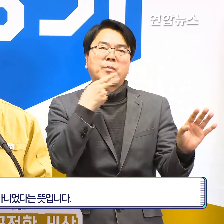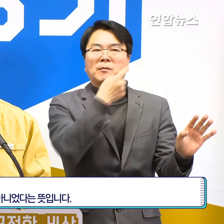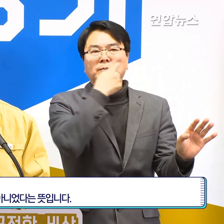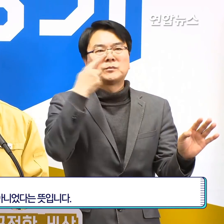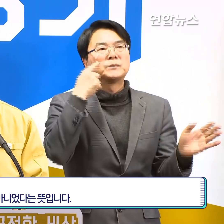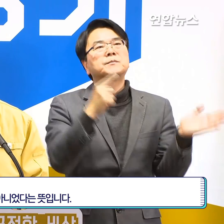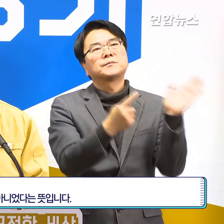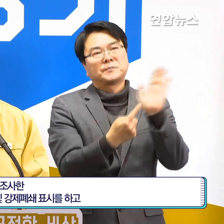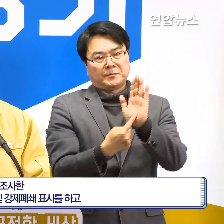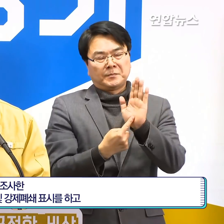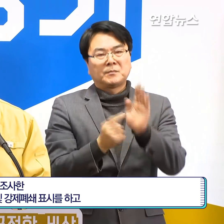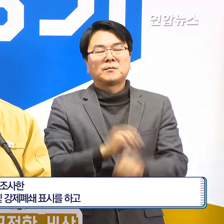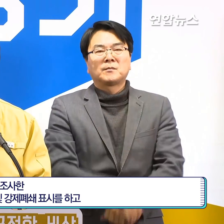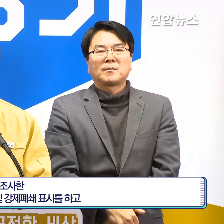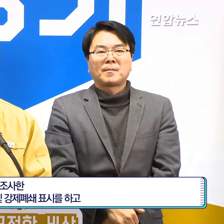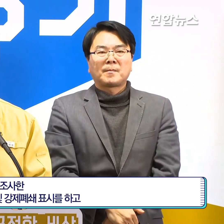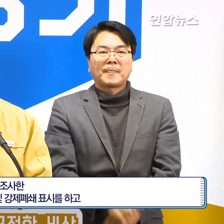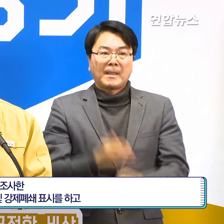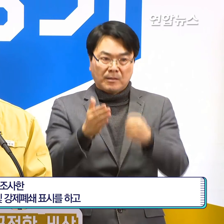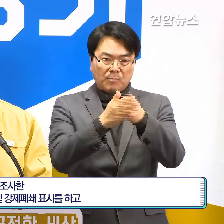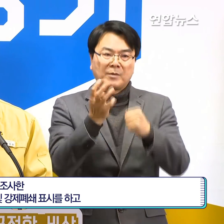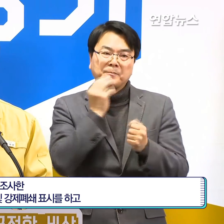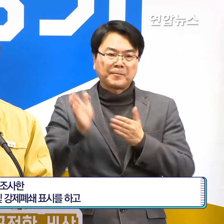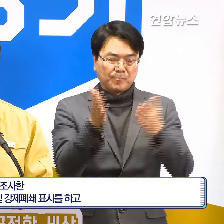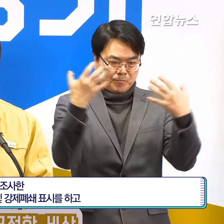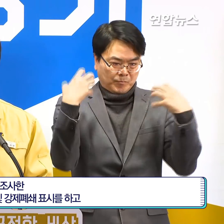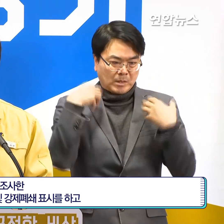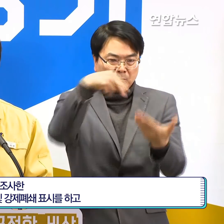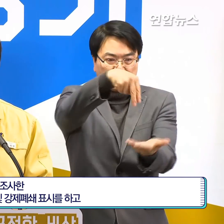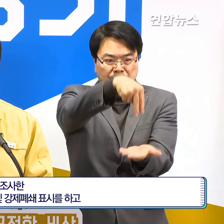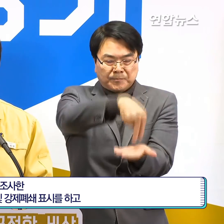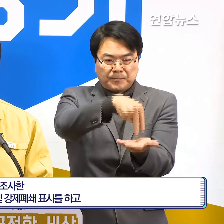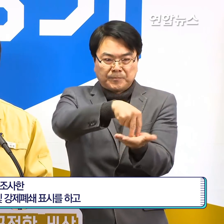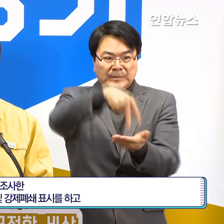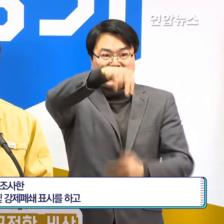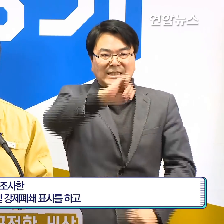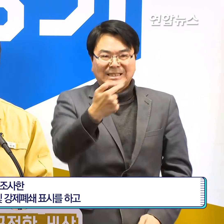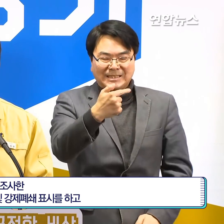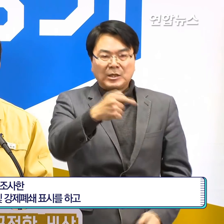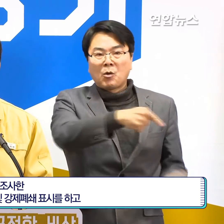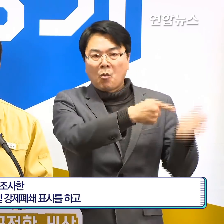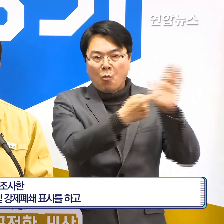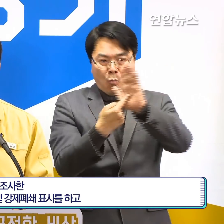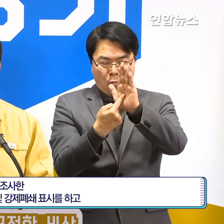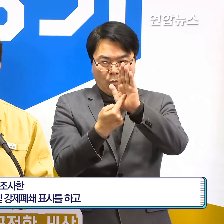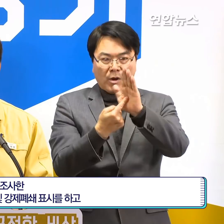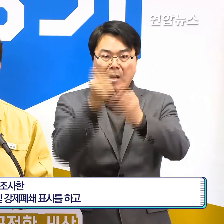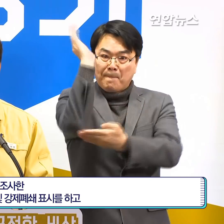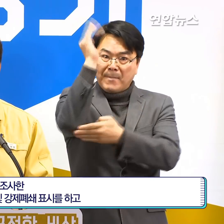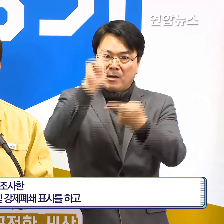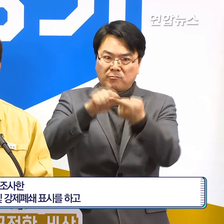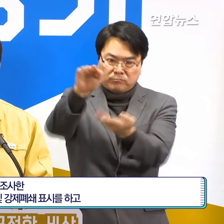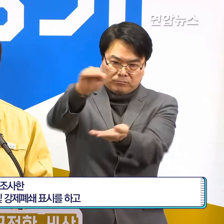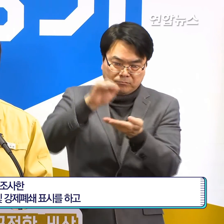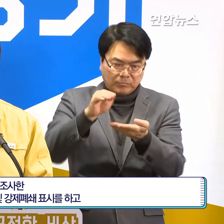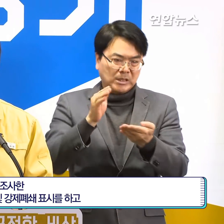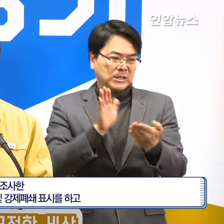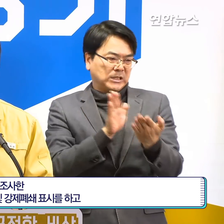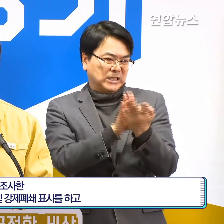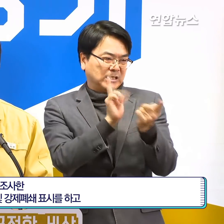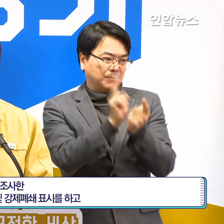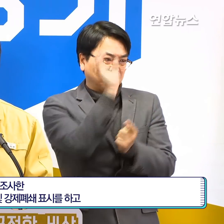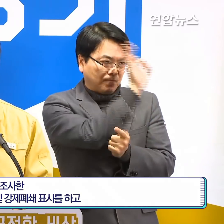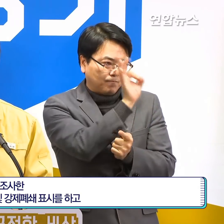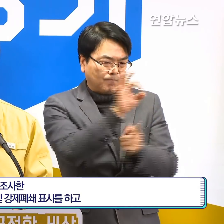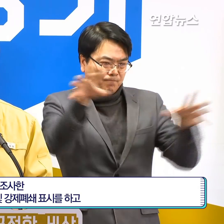그런 뜻입니다. 경기도는 신천지 교회가 공개한 시설과 자체 조사한 시설 모두인